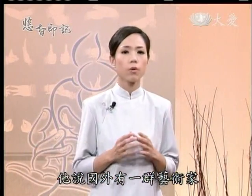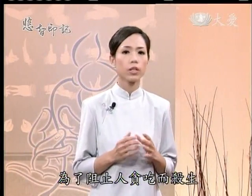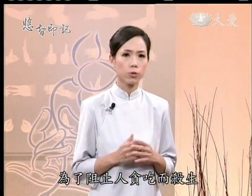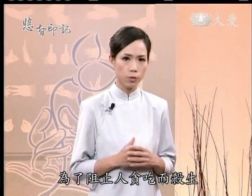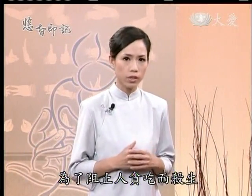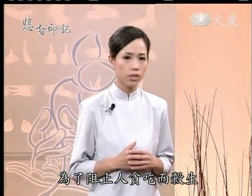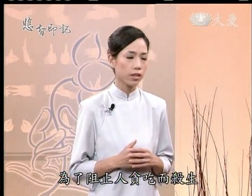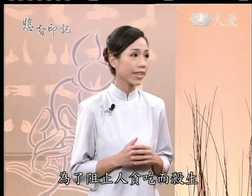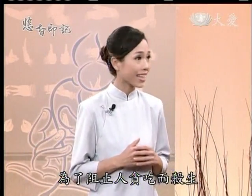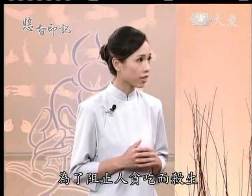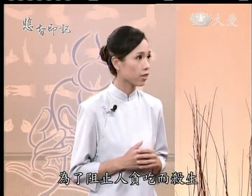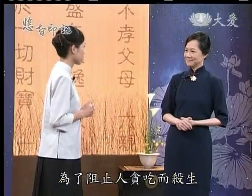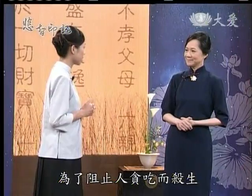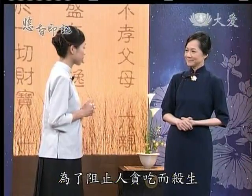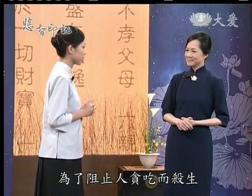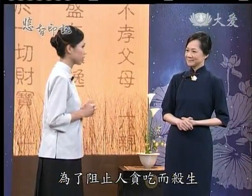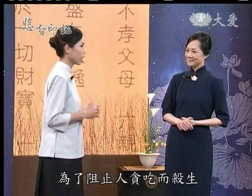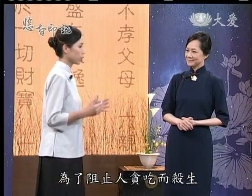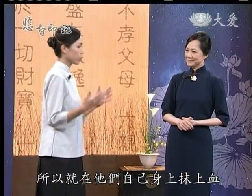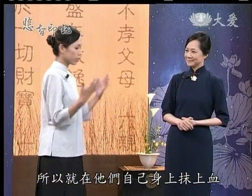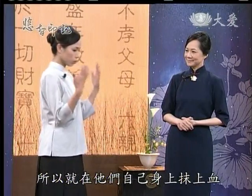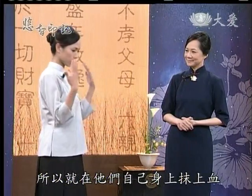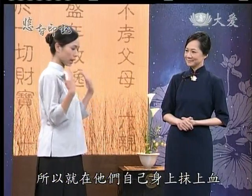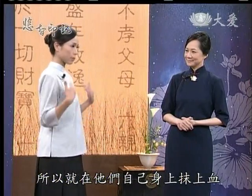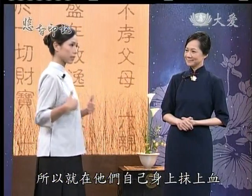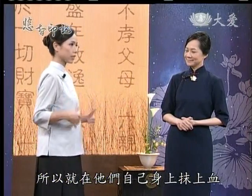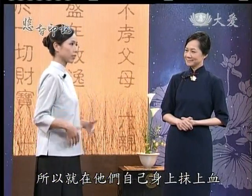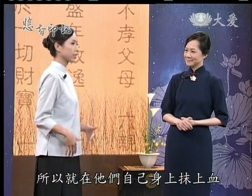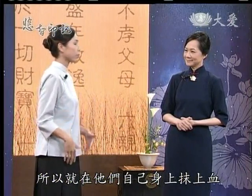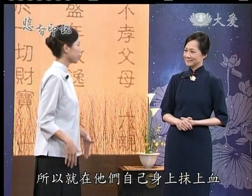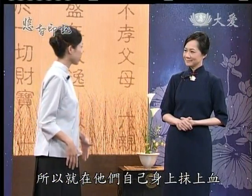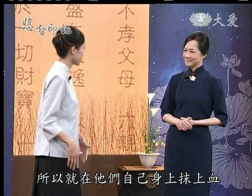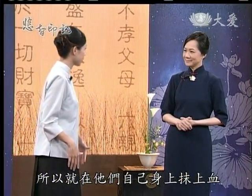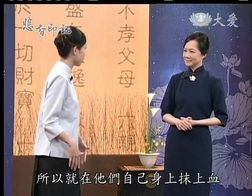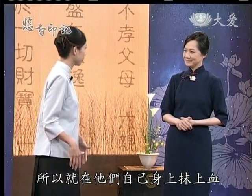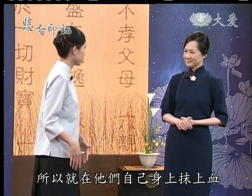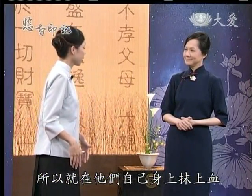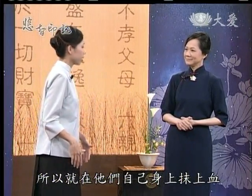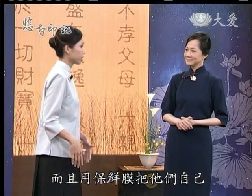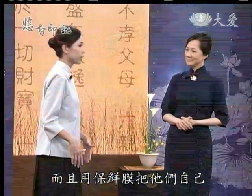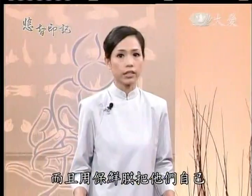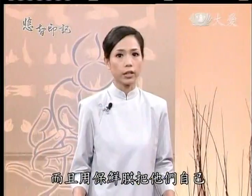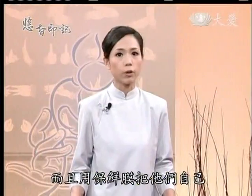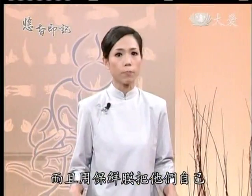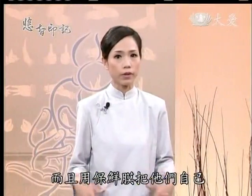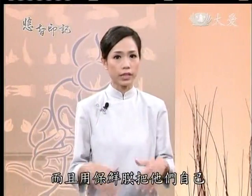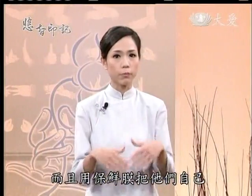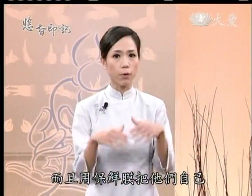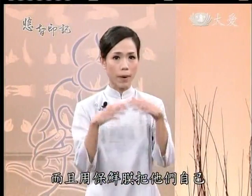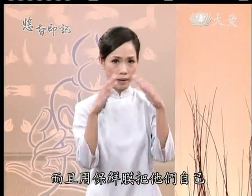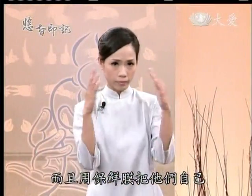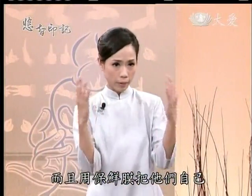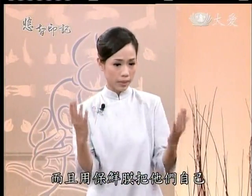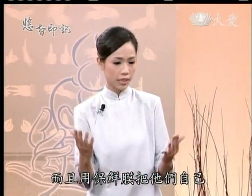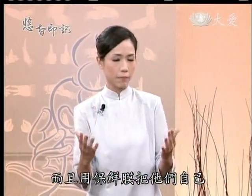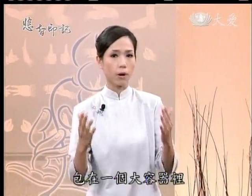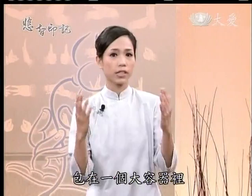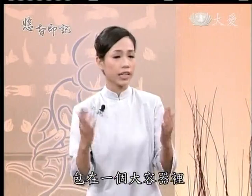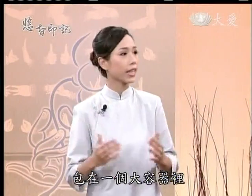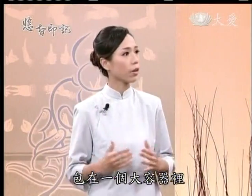为了阻止人贪吃而杀生，所以就在他们自己身上抹上血，而且呢用保鲜膜把他们自己包在一个大